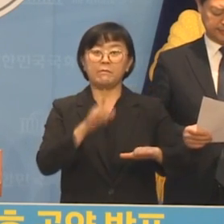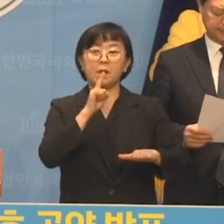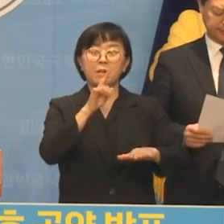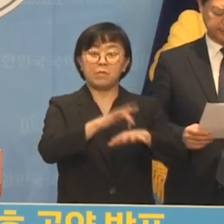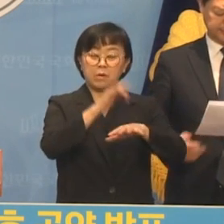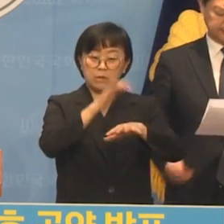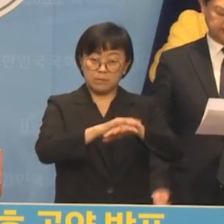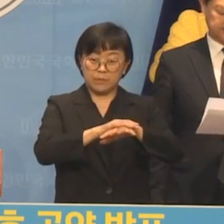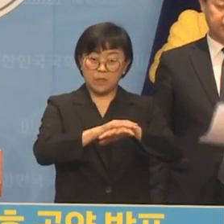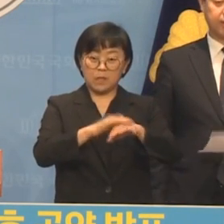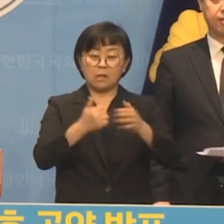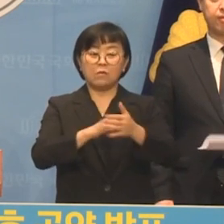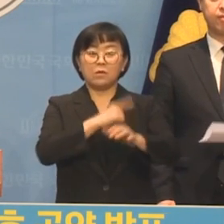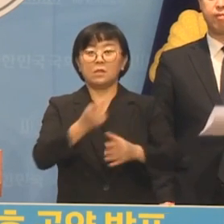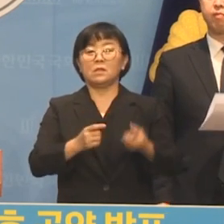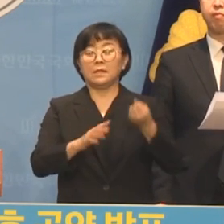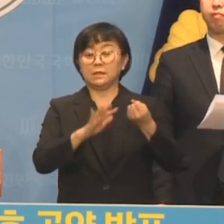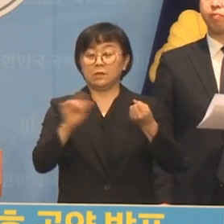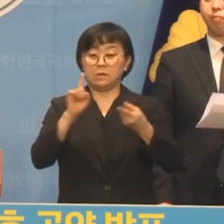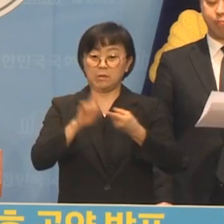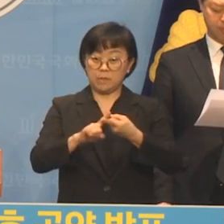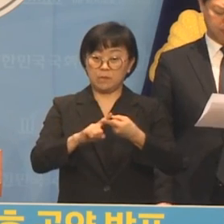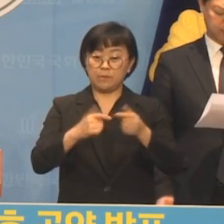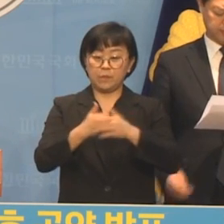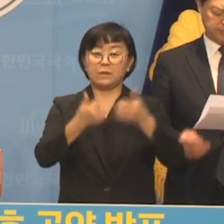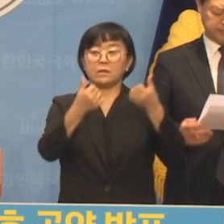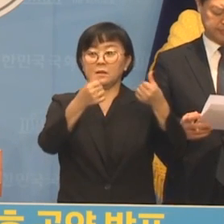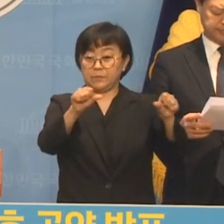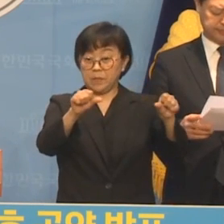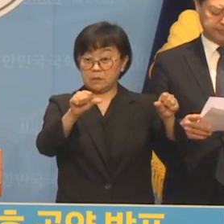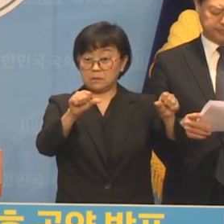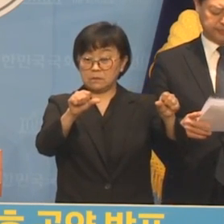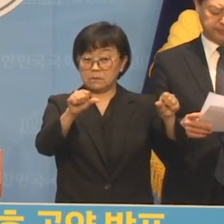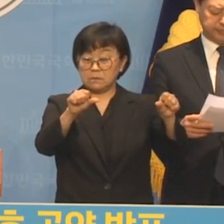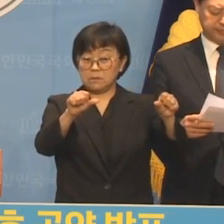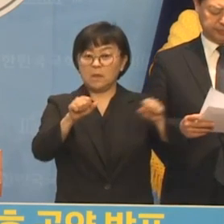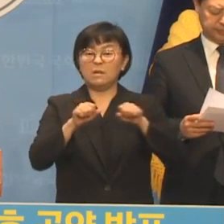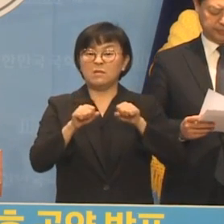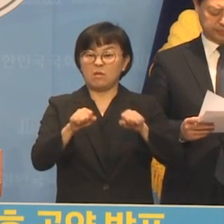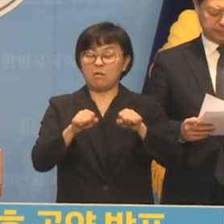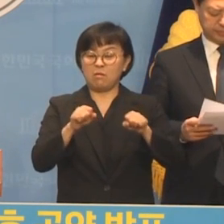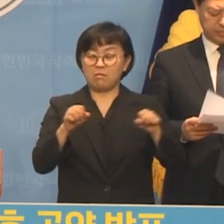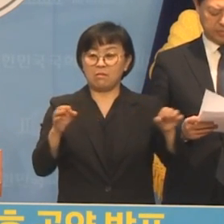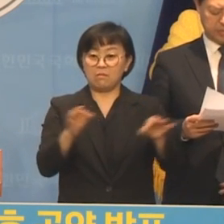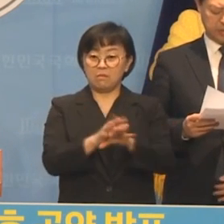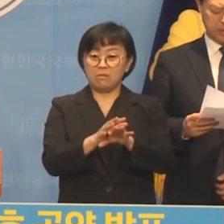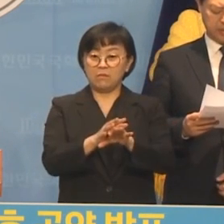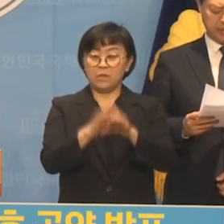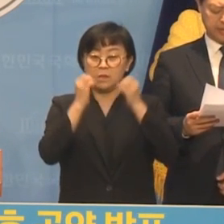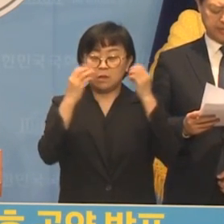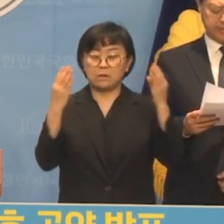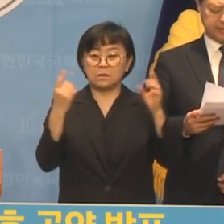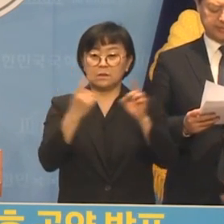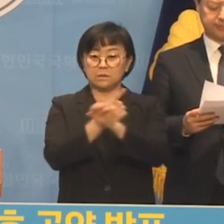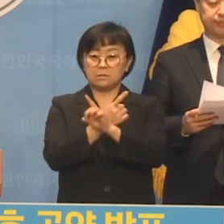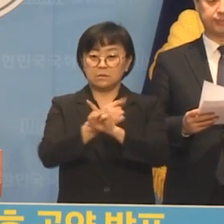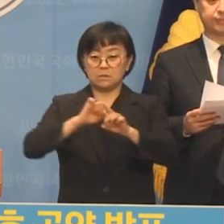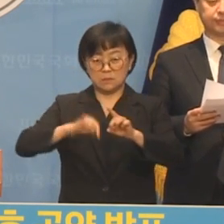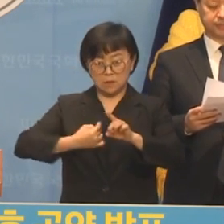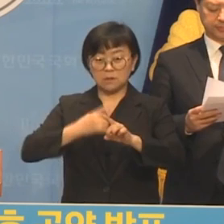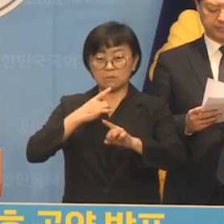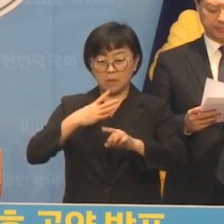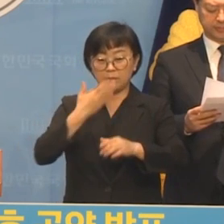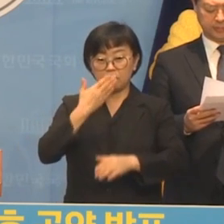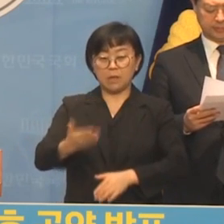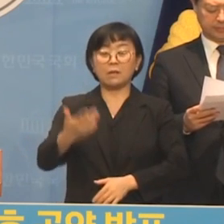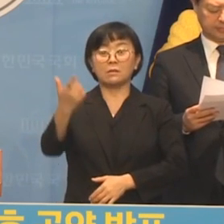입버릇처럼 카르텔을 말합니다. 카르텔 타파, 카르텔 척결, 그리고 혁신을 마치 자신들만